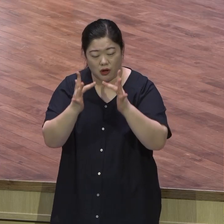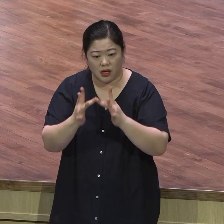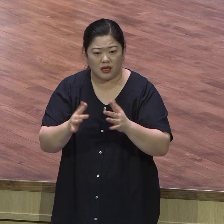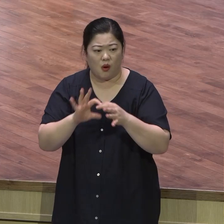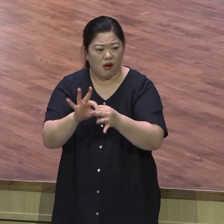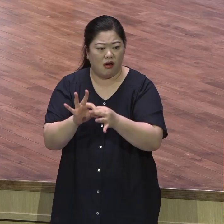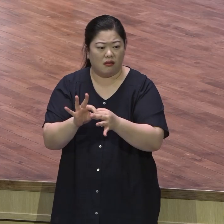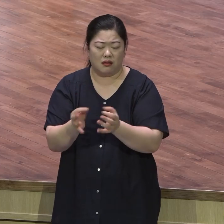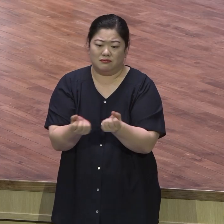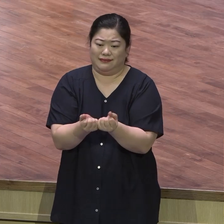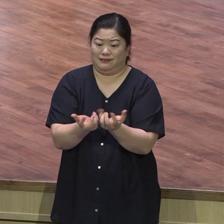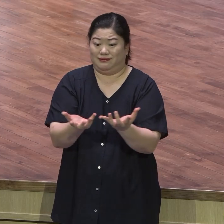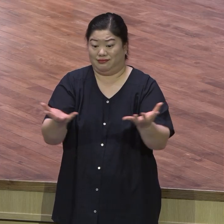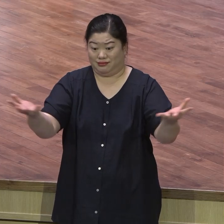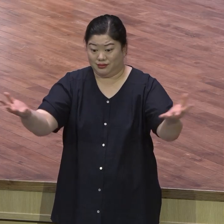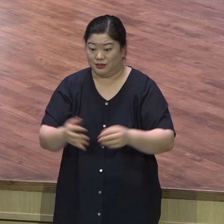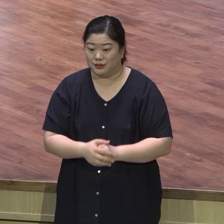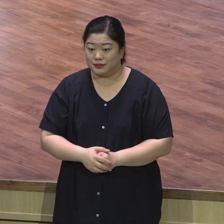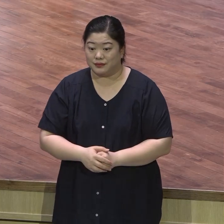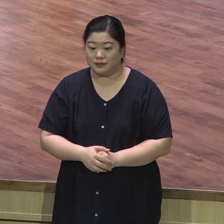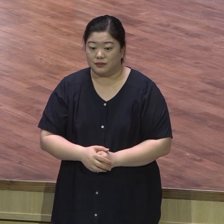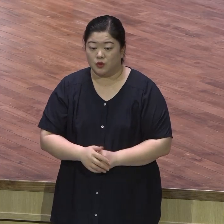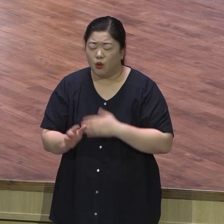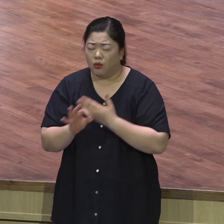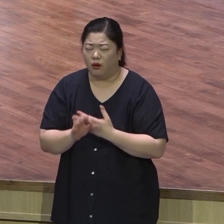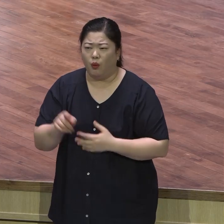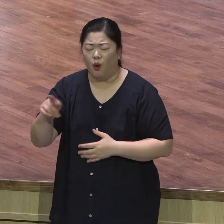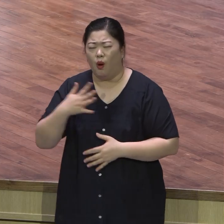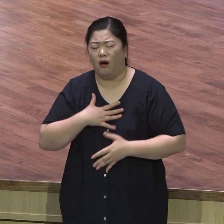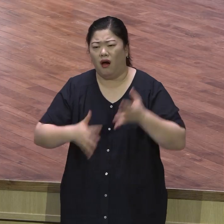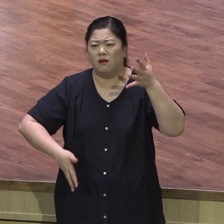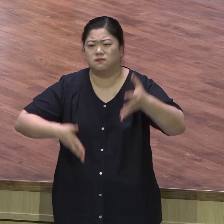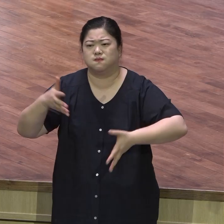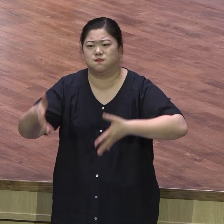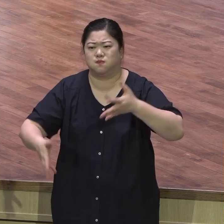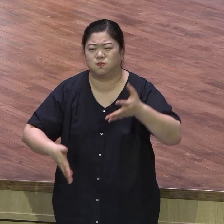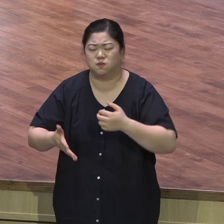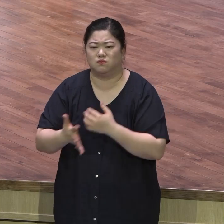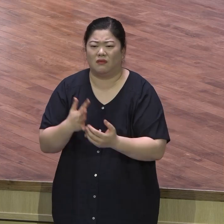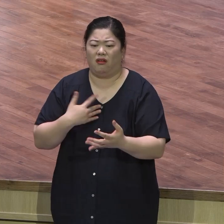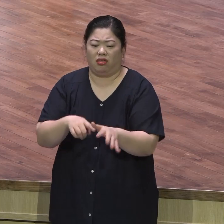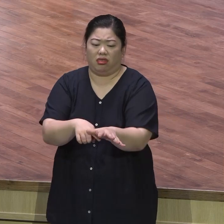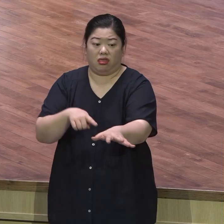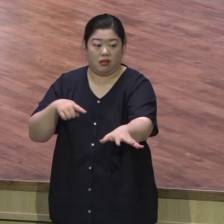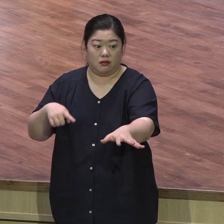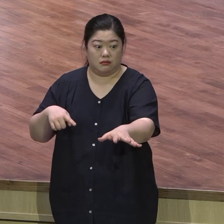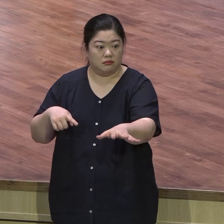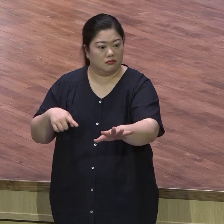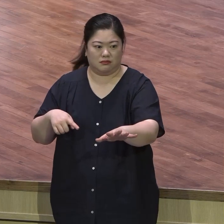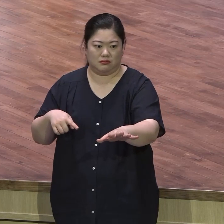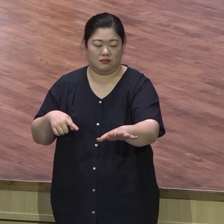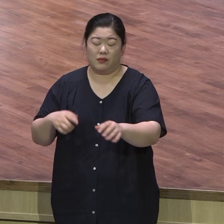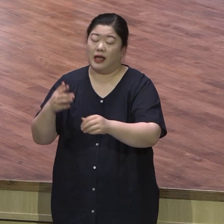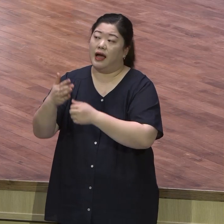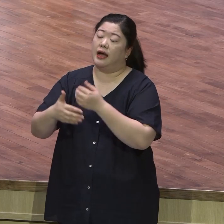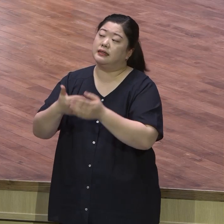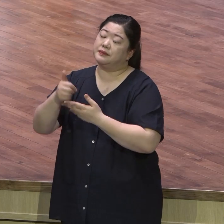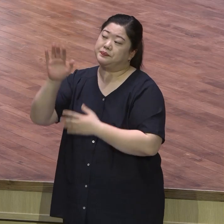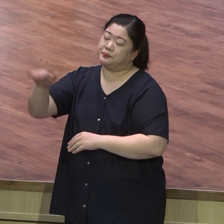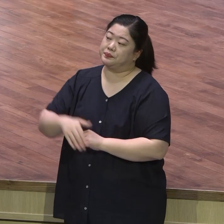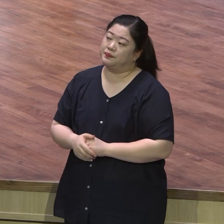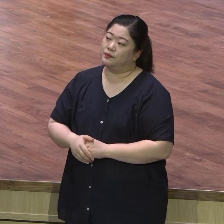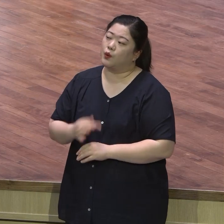직업들이 사업들이 그럼 어떻게 합니까? 하나님이 주시는 창조적